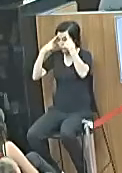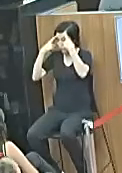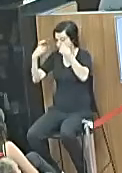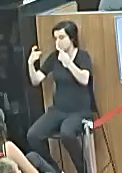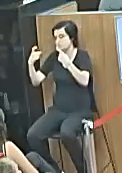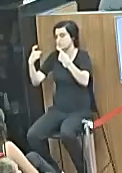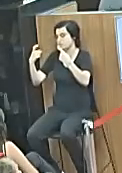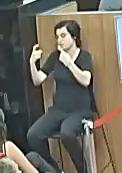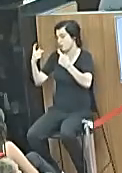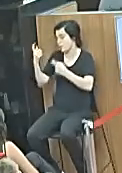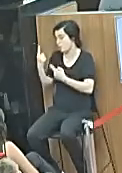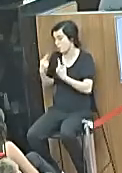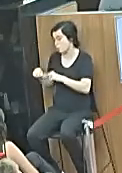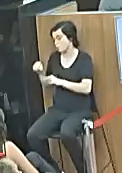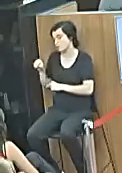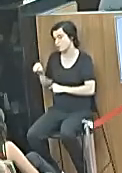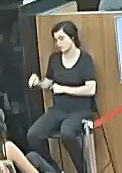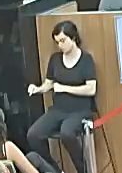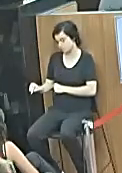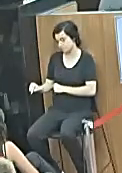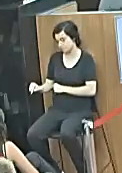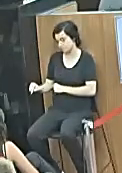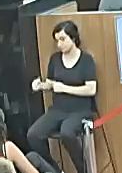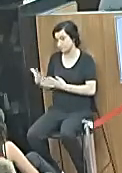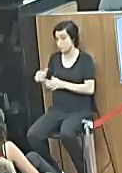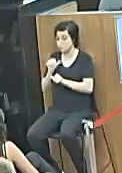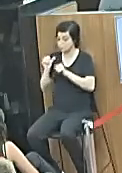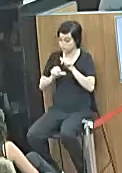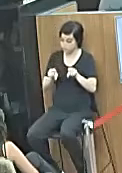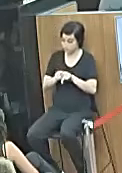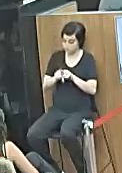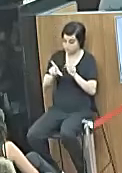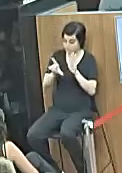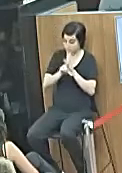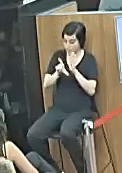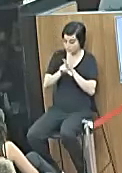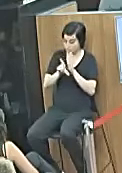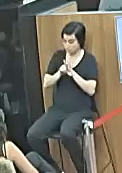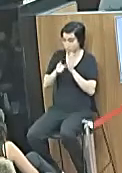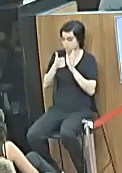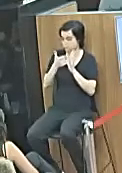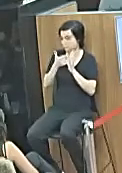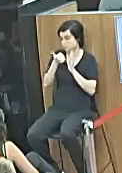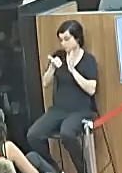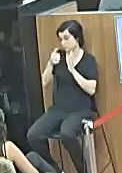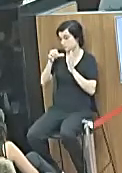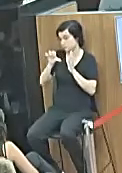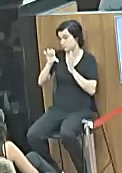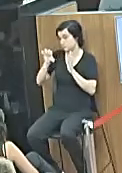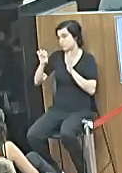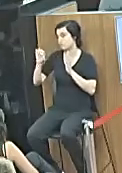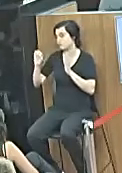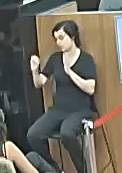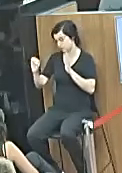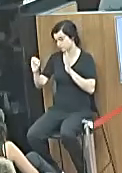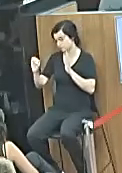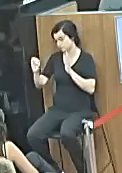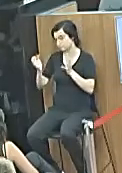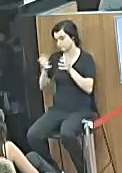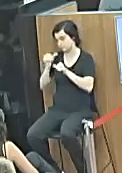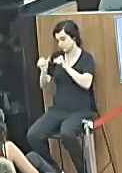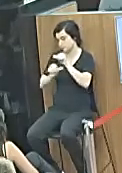e altera a lei 8 0 69 de 13 de julho de 1990 estatuto